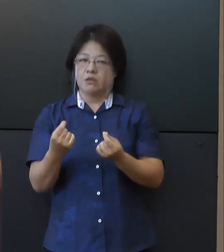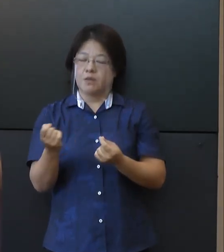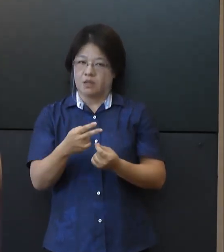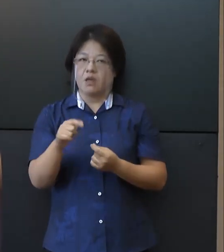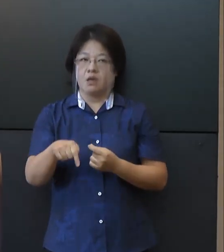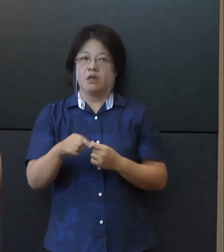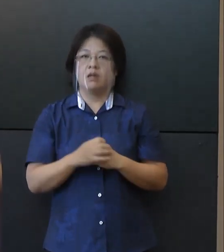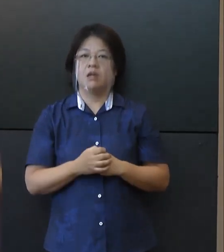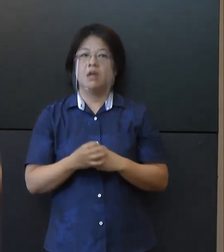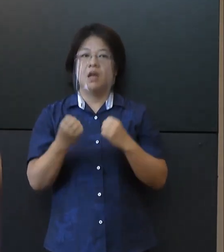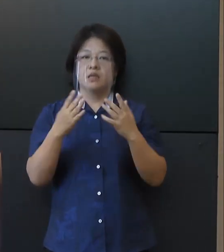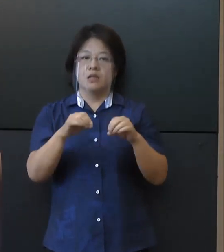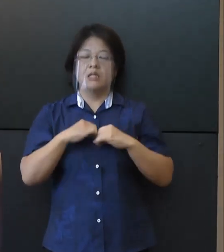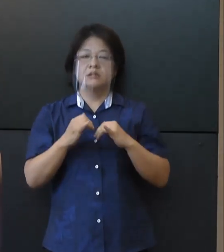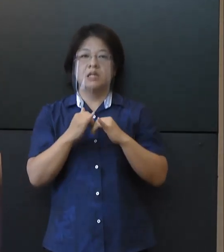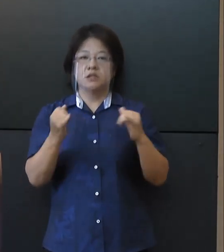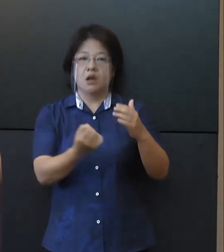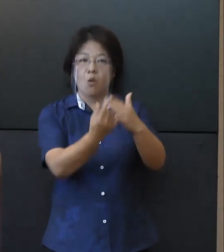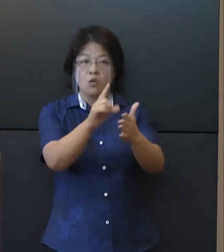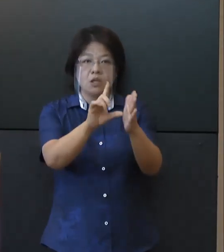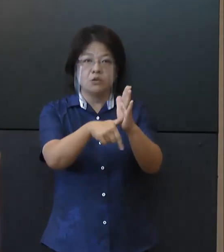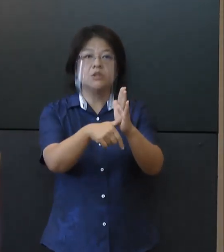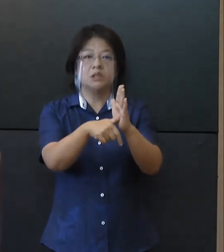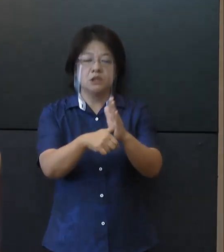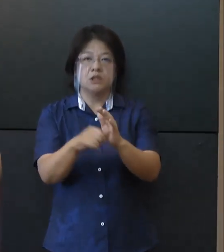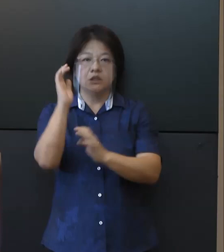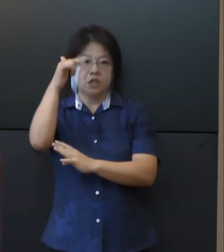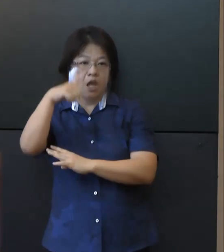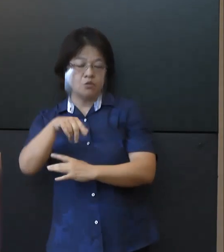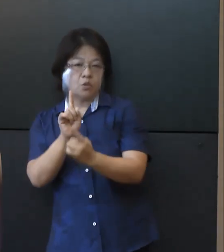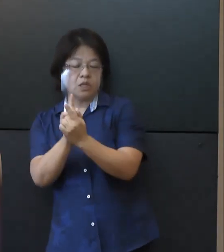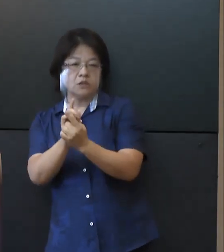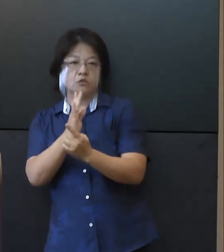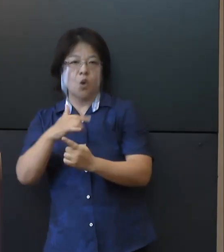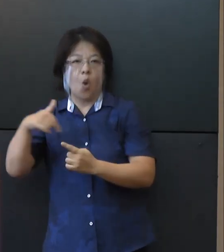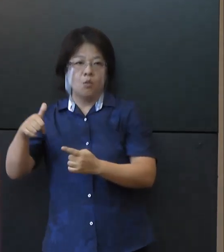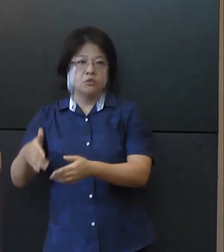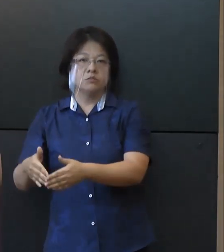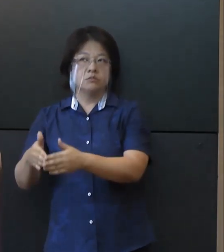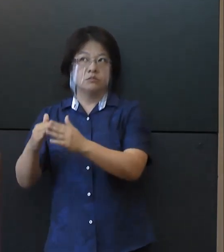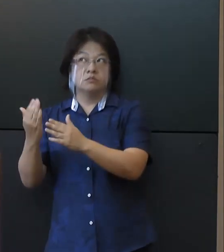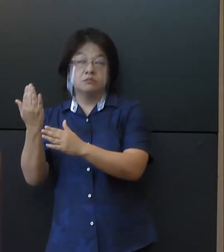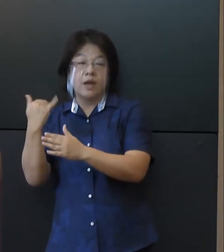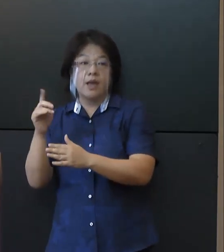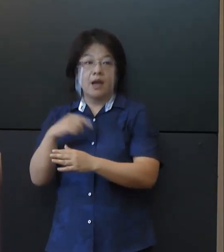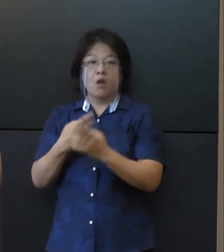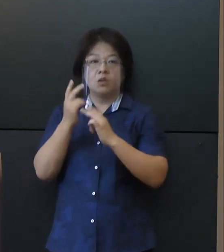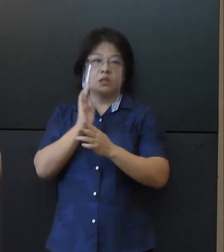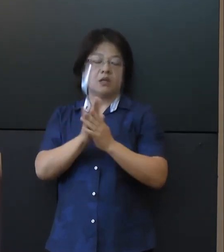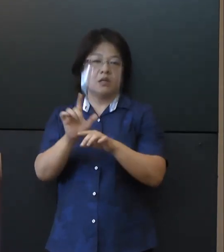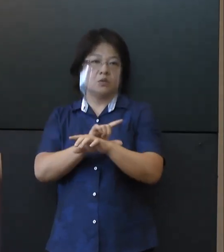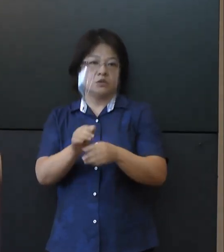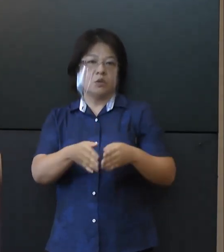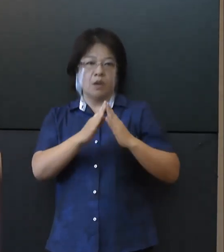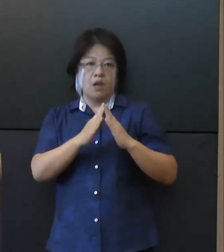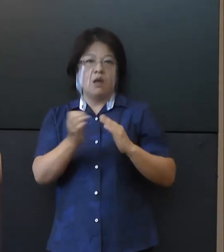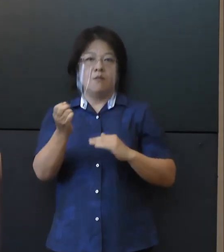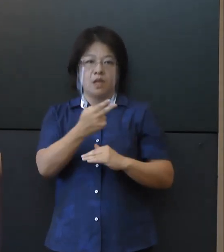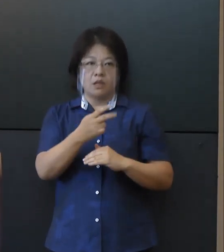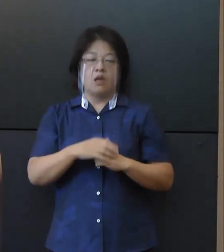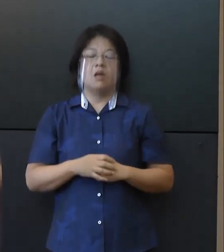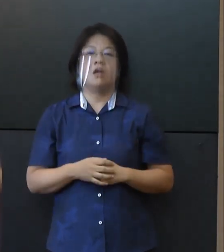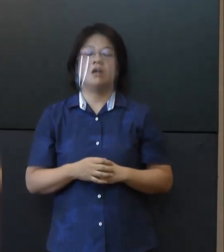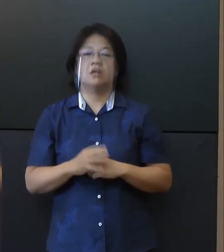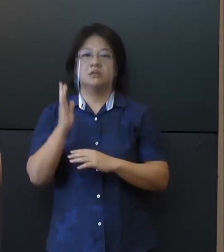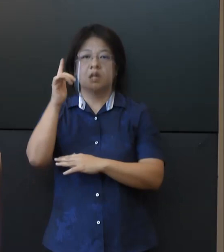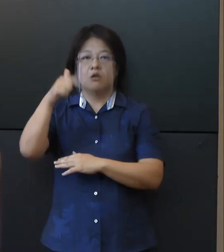な感染症発生時に政府対策本部の設置前から、または政府対